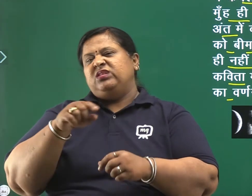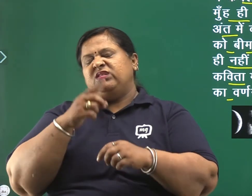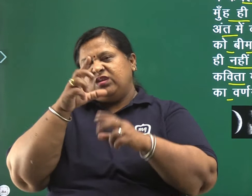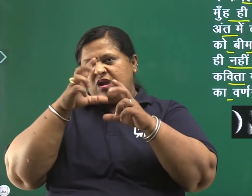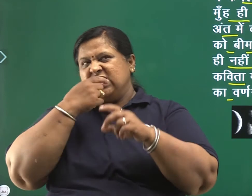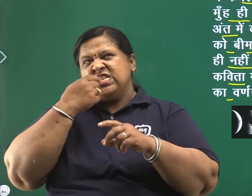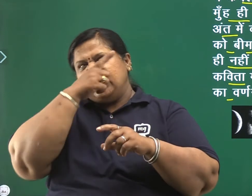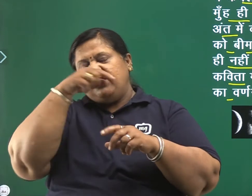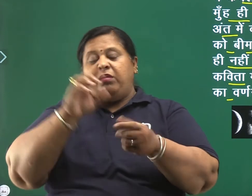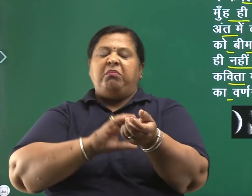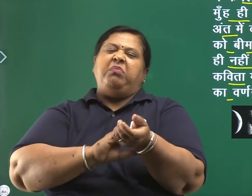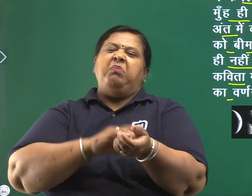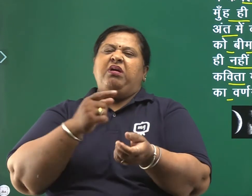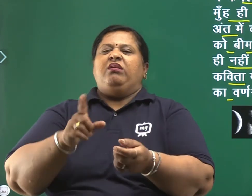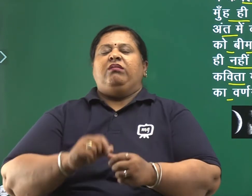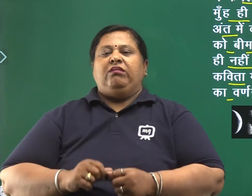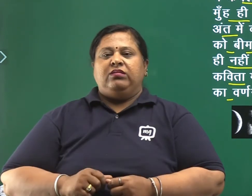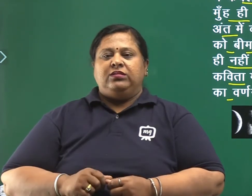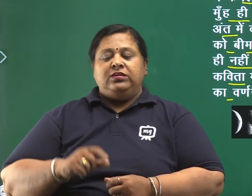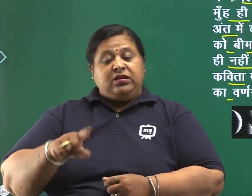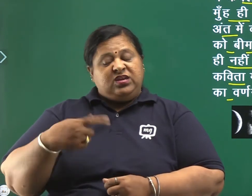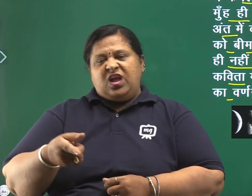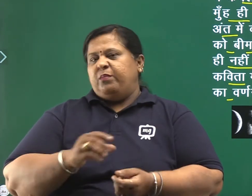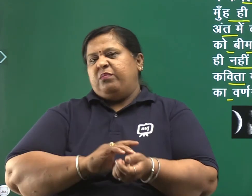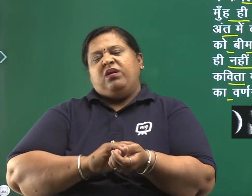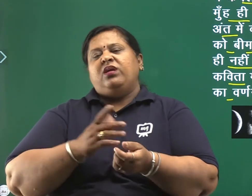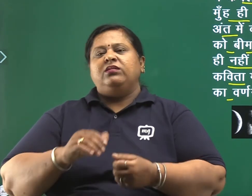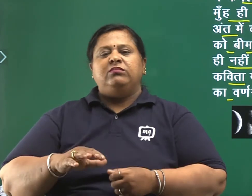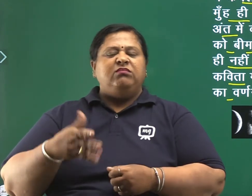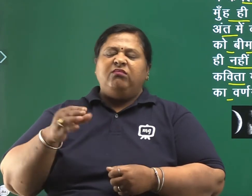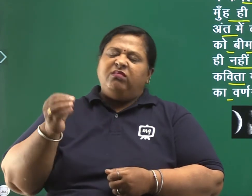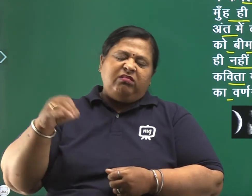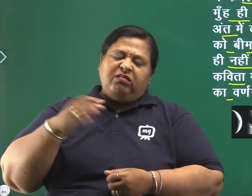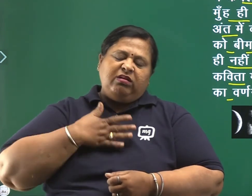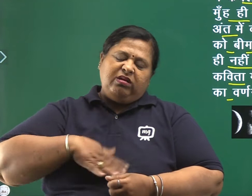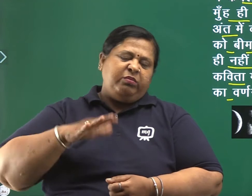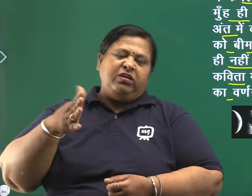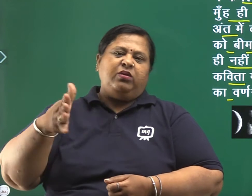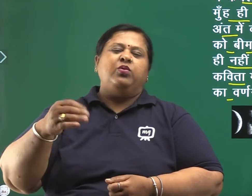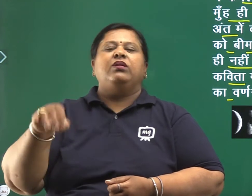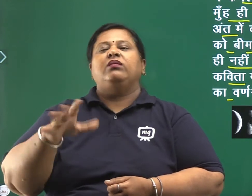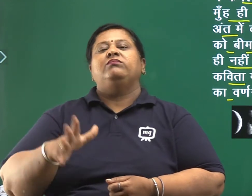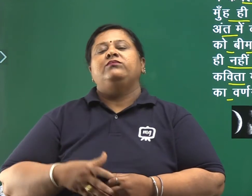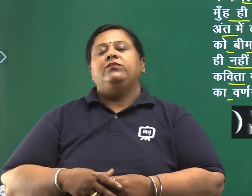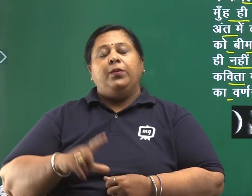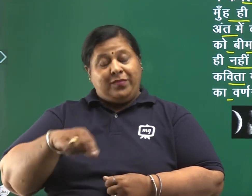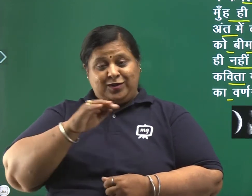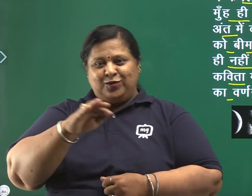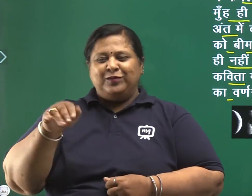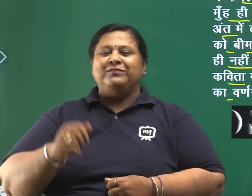की बीमारी है, और यह बीमारी कभी ठीक ही नहीं होती है।